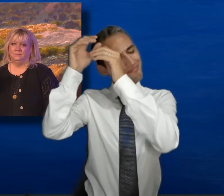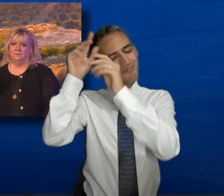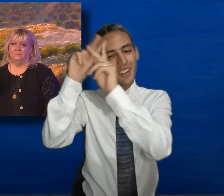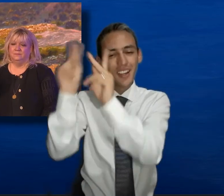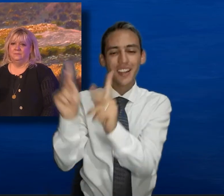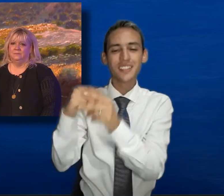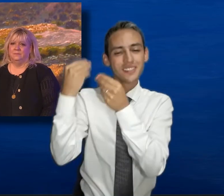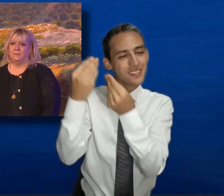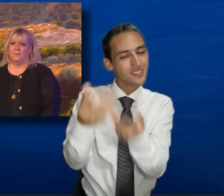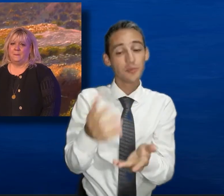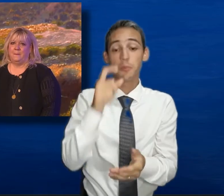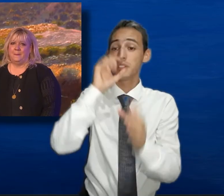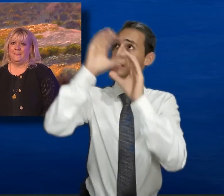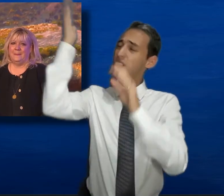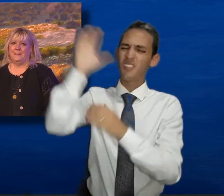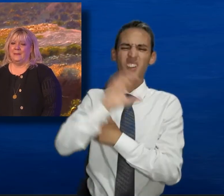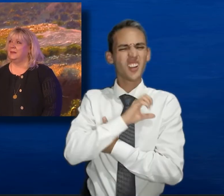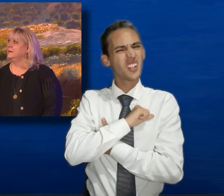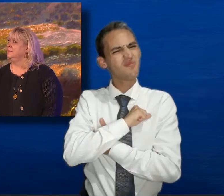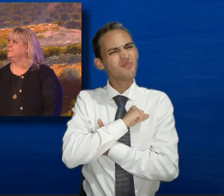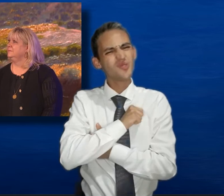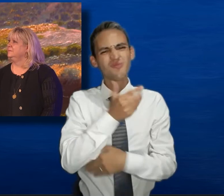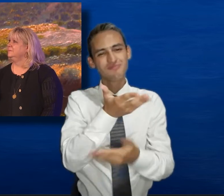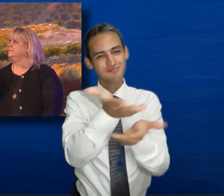amáveis, que o Pai Celestial ama você